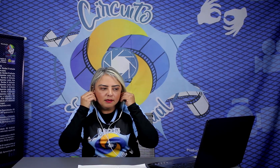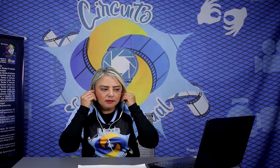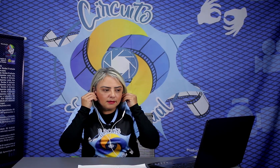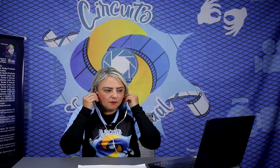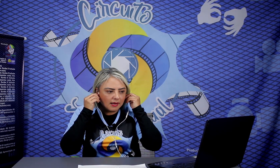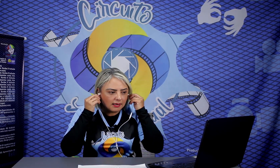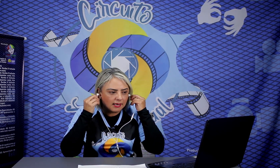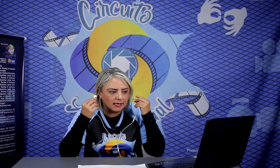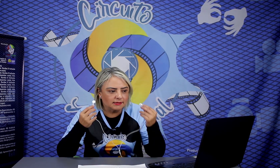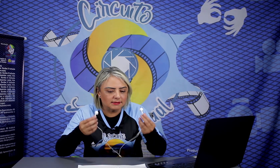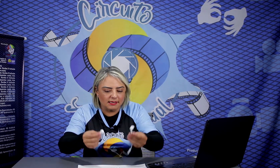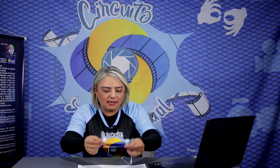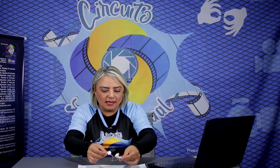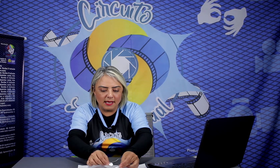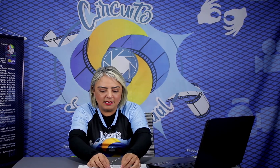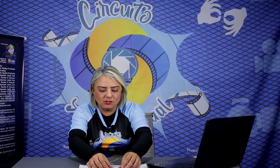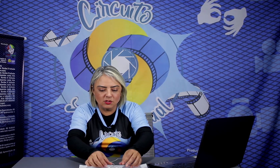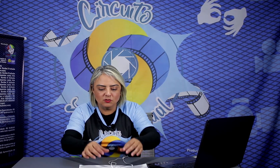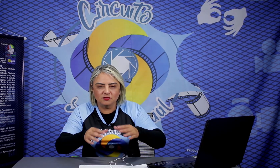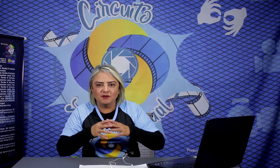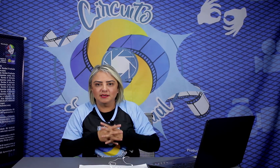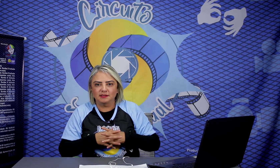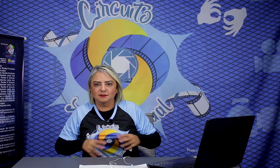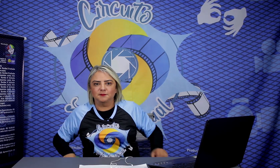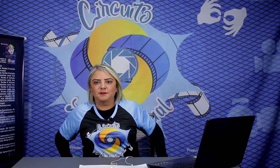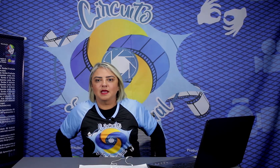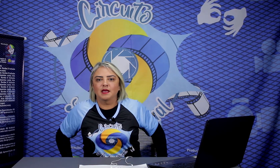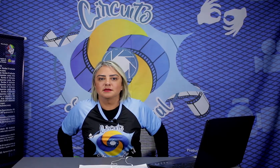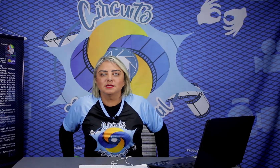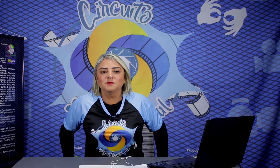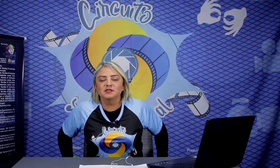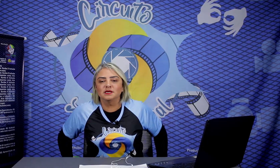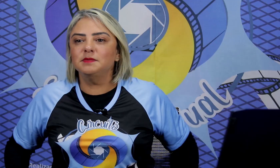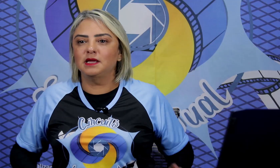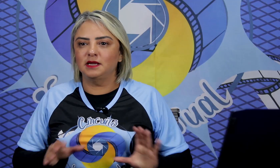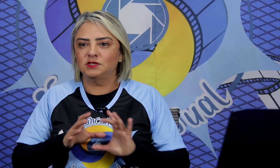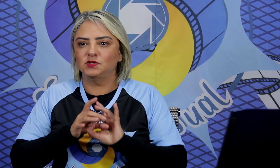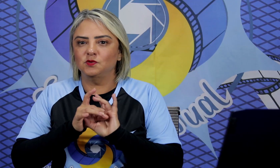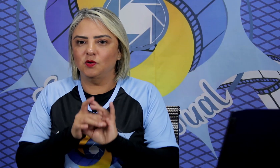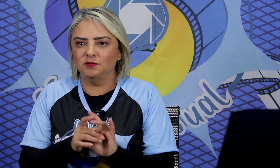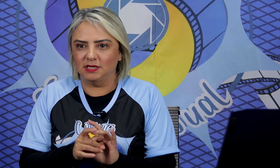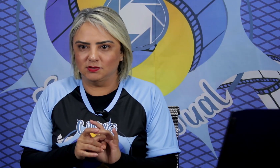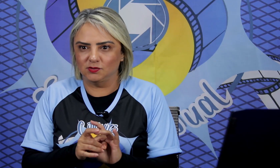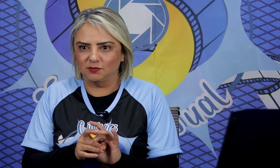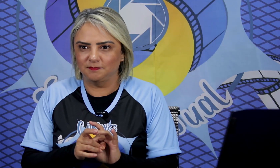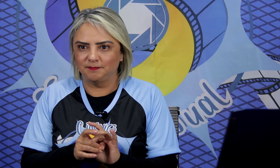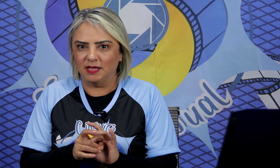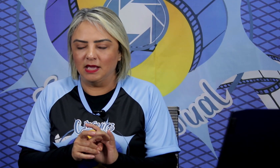Então, Alex, é isso que eu estou te falando. São os ambientes e o contexto.